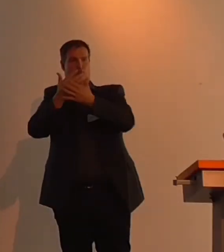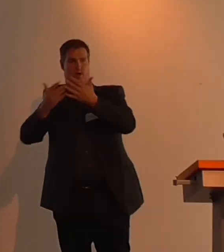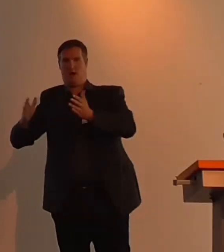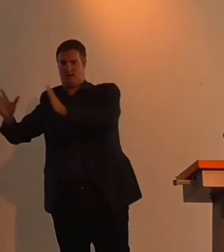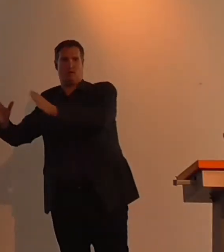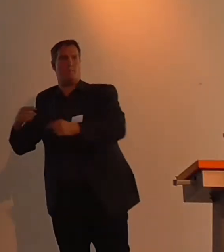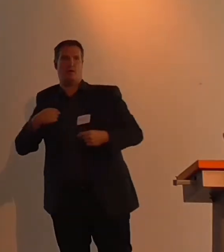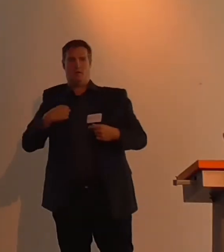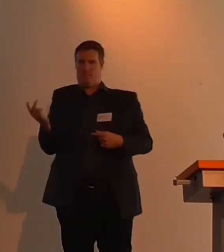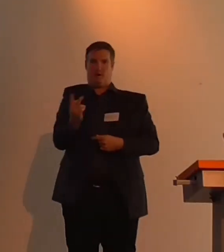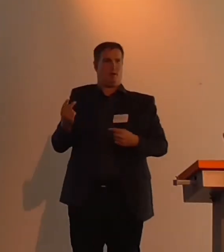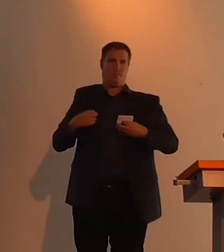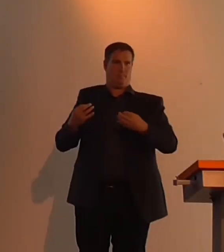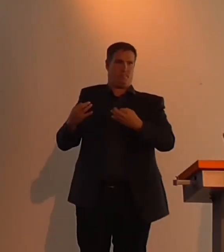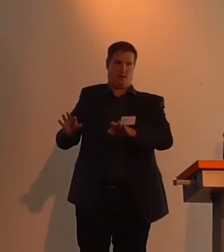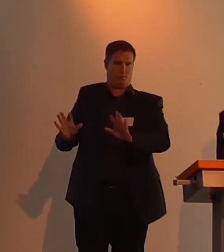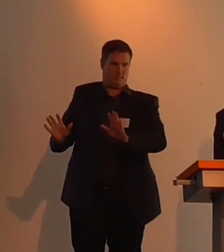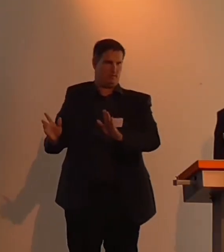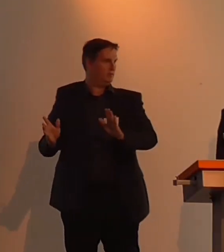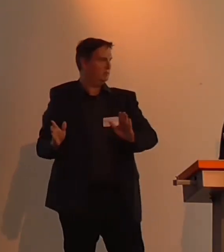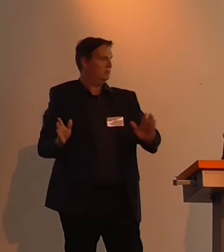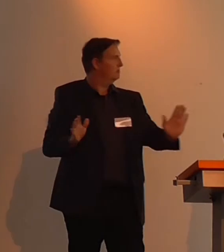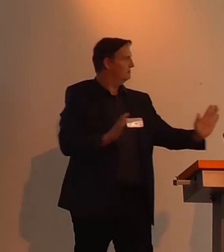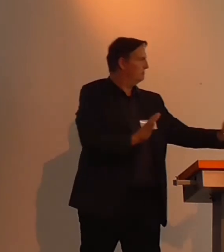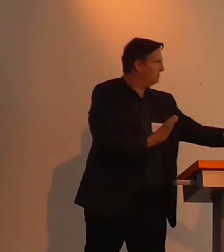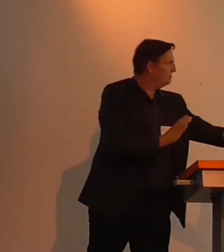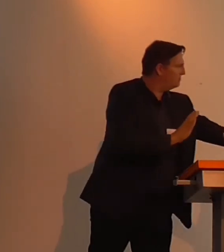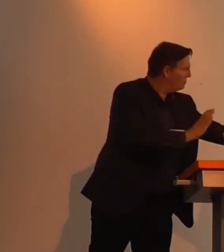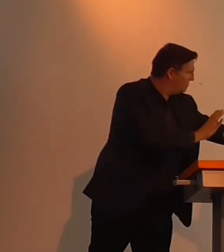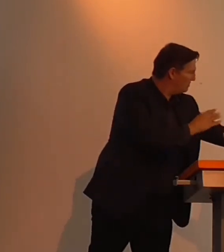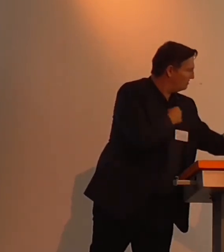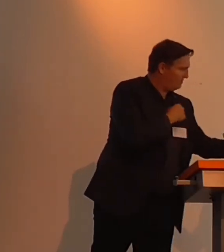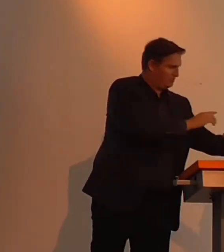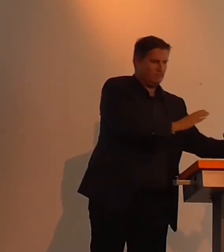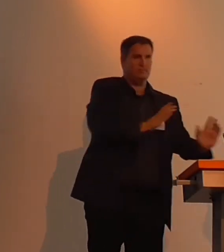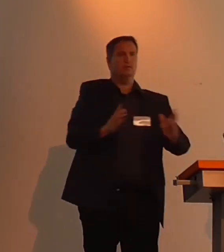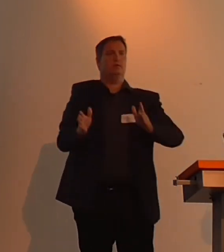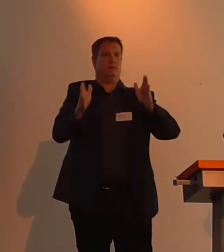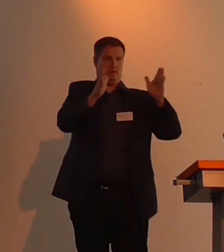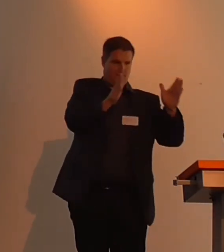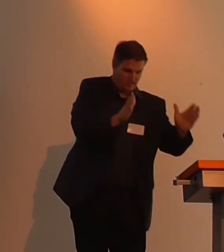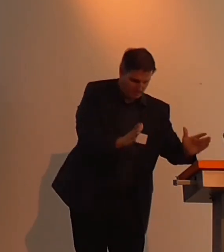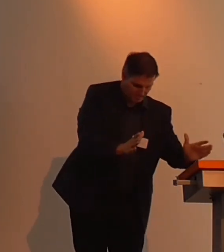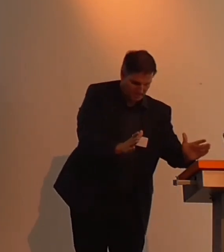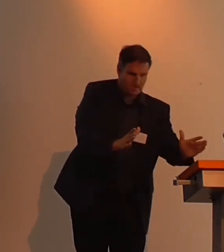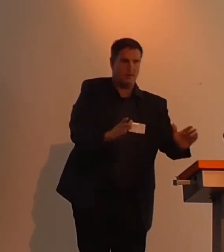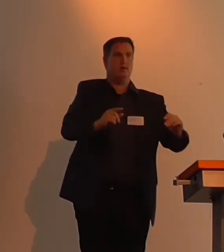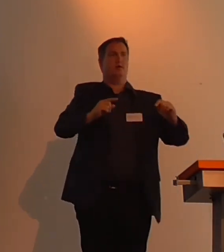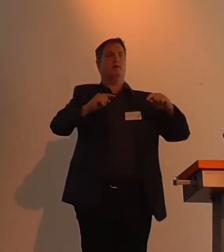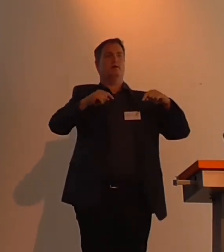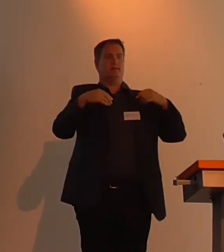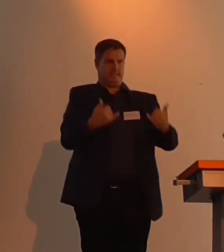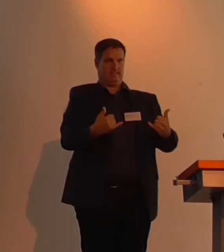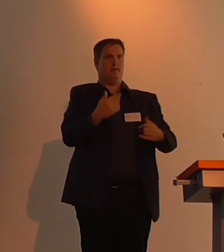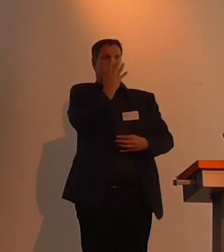ist er auch zuständig für Gebärdensprache etc. Und